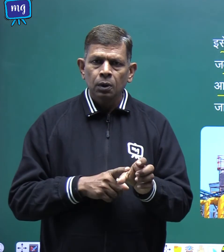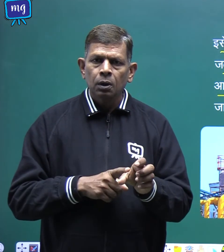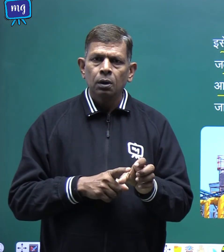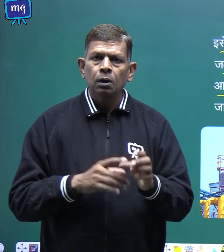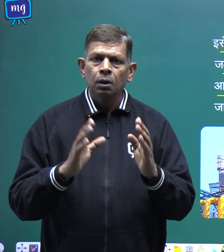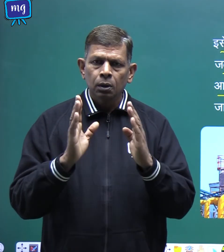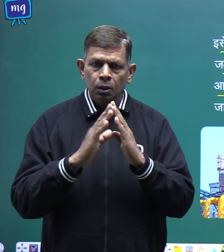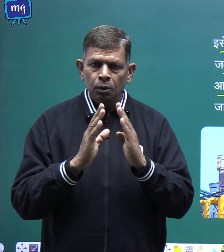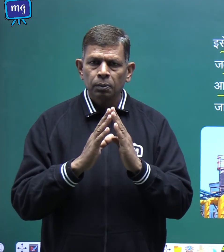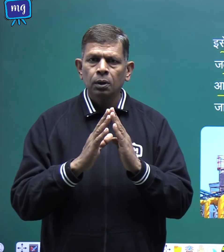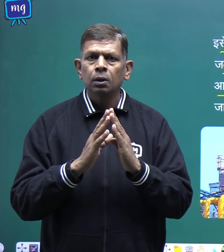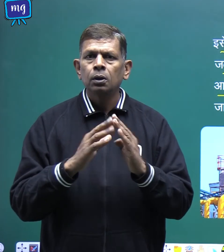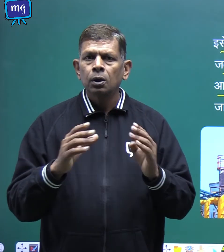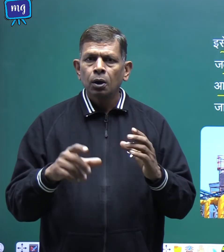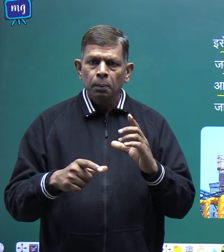घरों व कारखानों तक